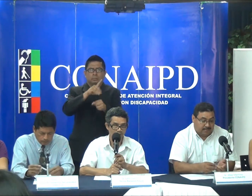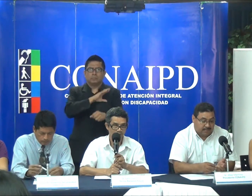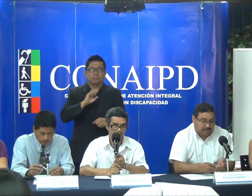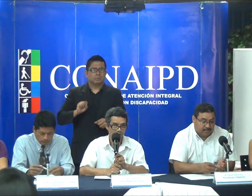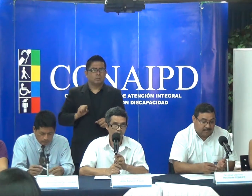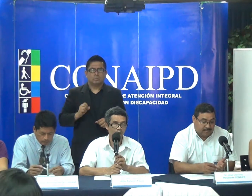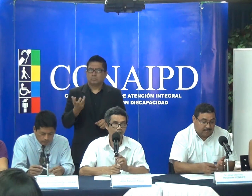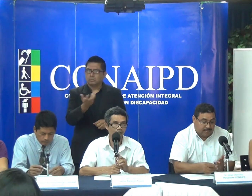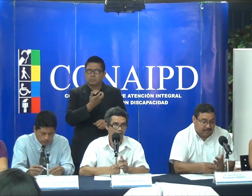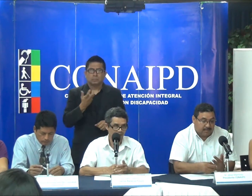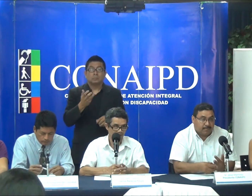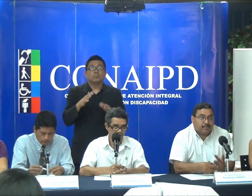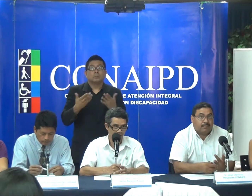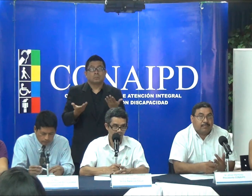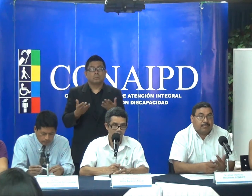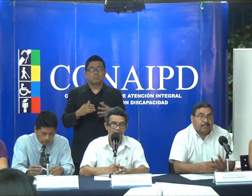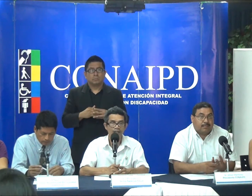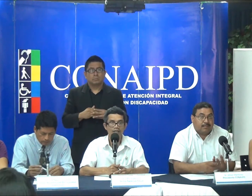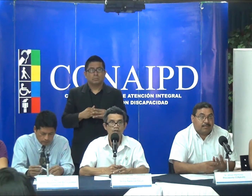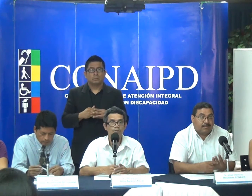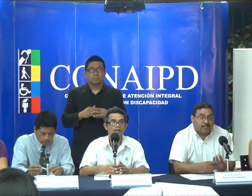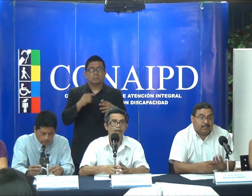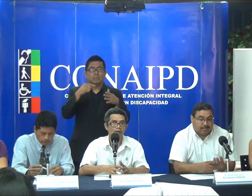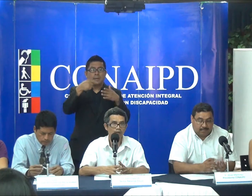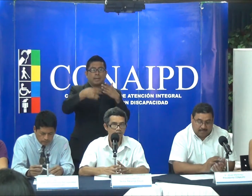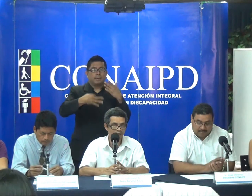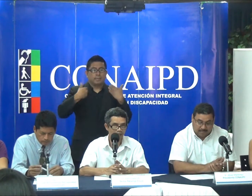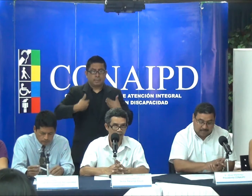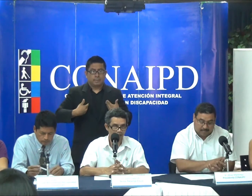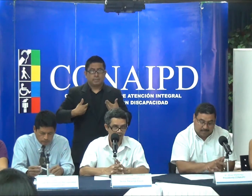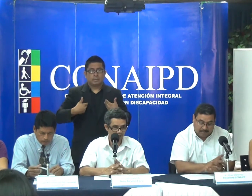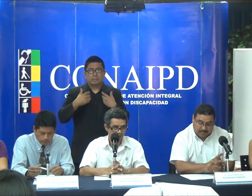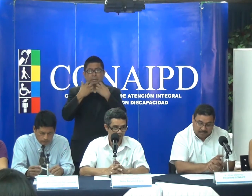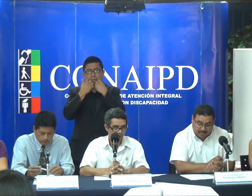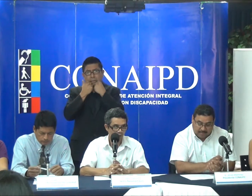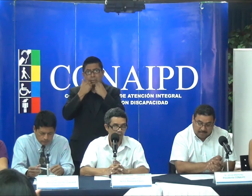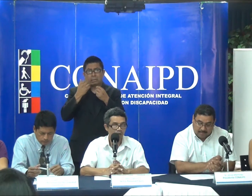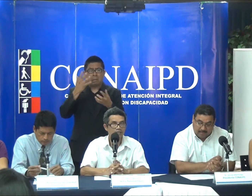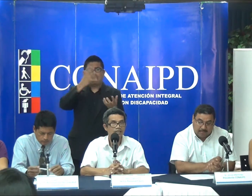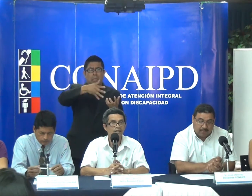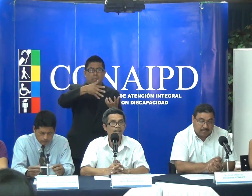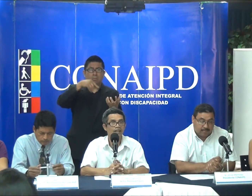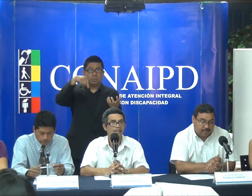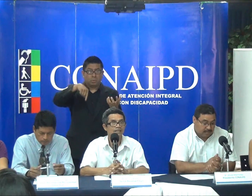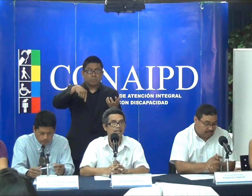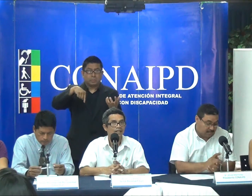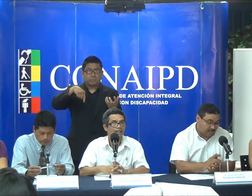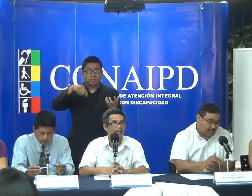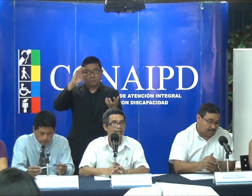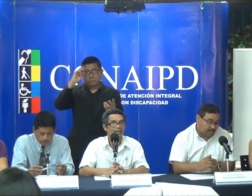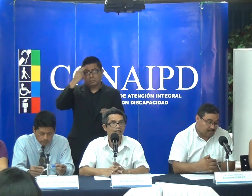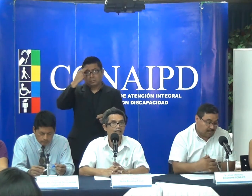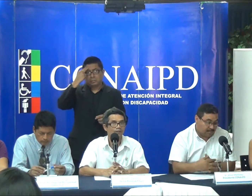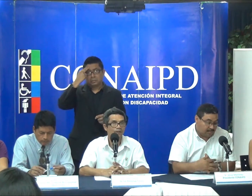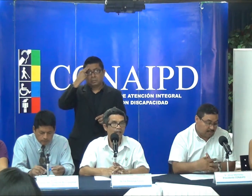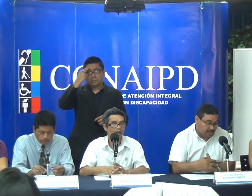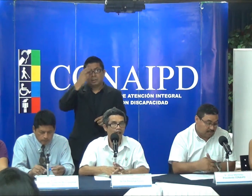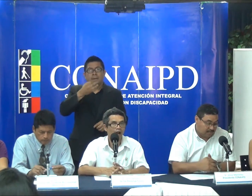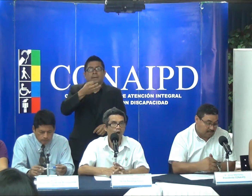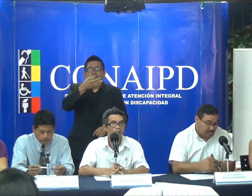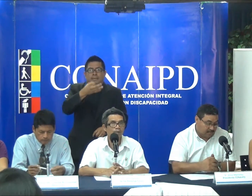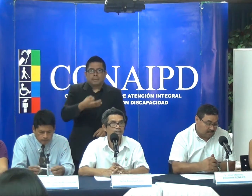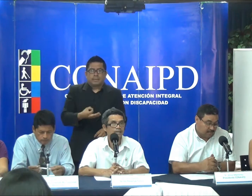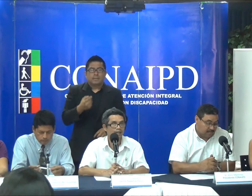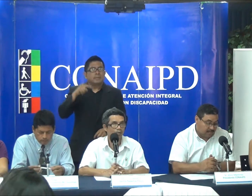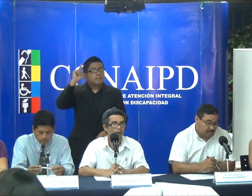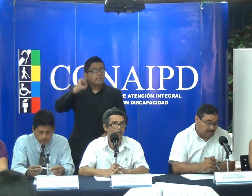Salvador. ¿Por qué? Porque el derecho vulnerado este día podemos decir que es el que dignifica